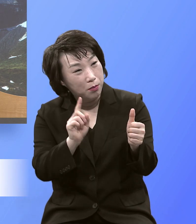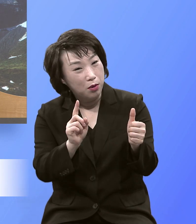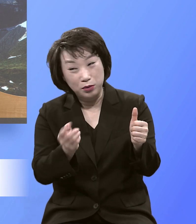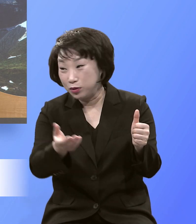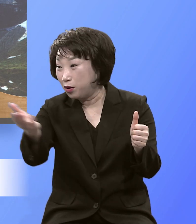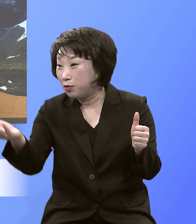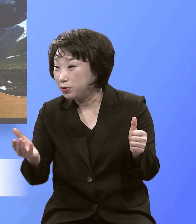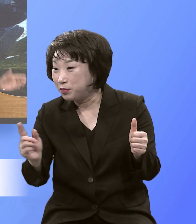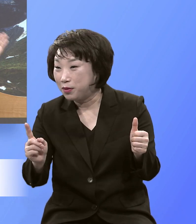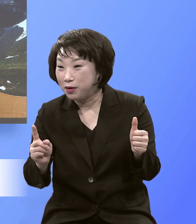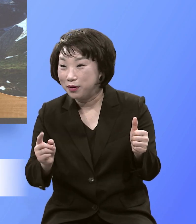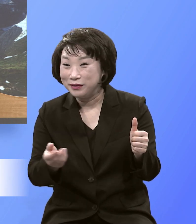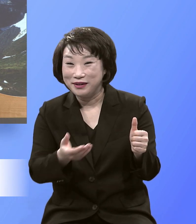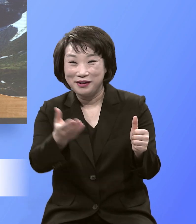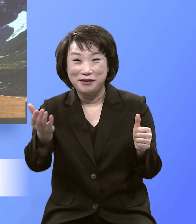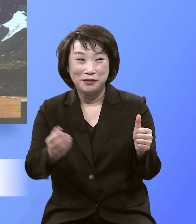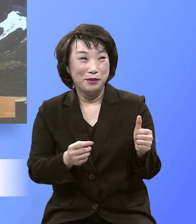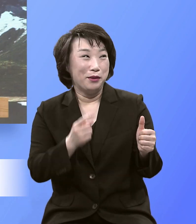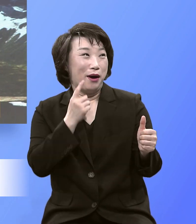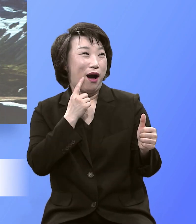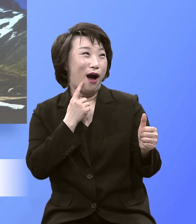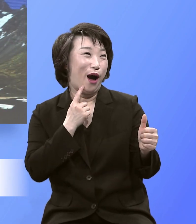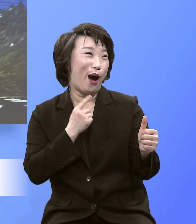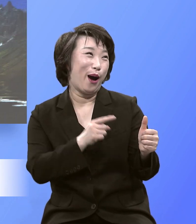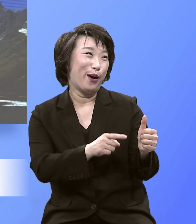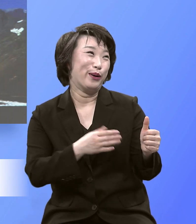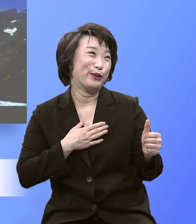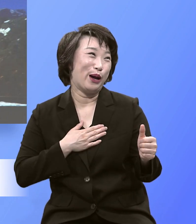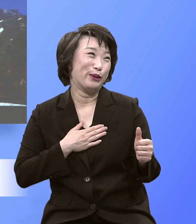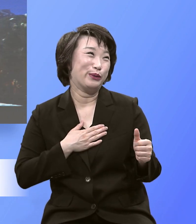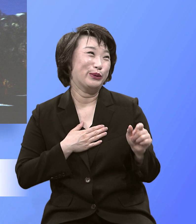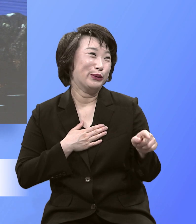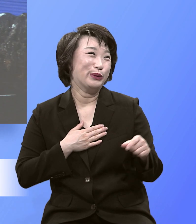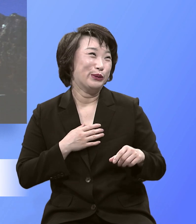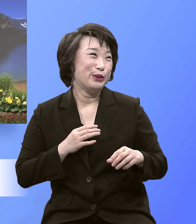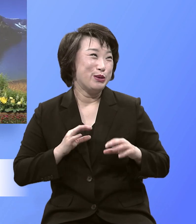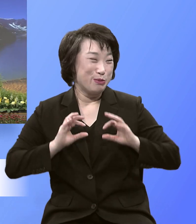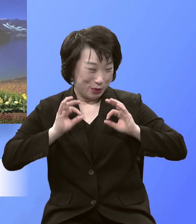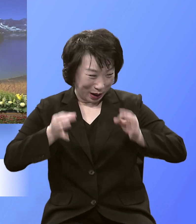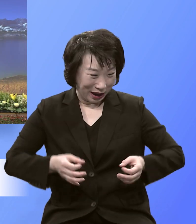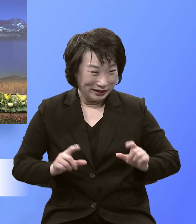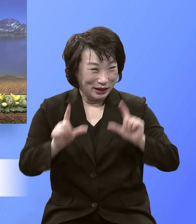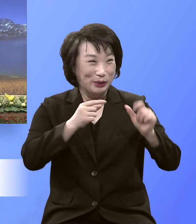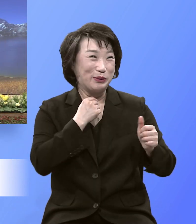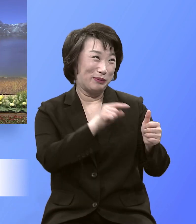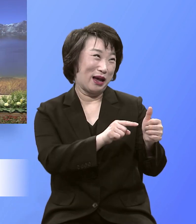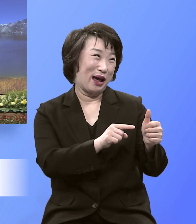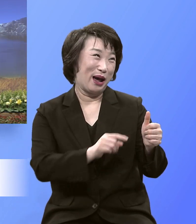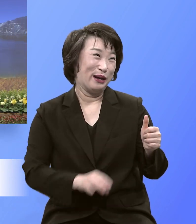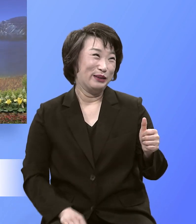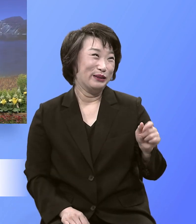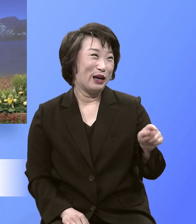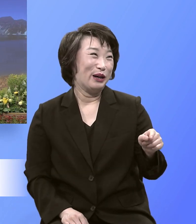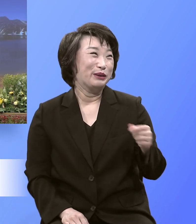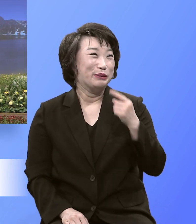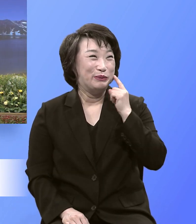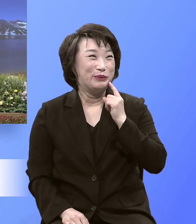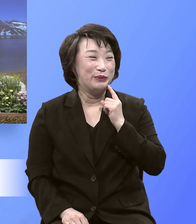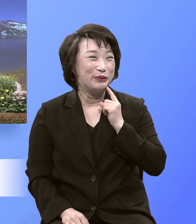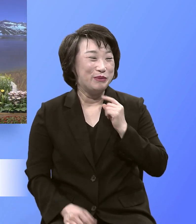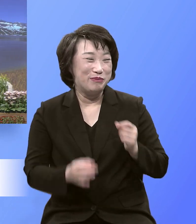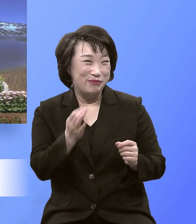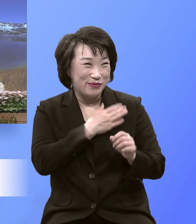여러분들은 얼마나 나도 저렇게 한번 살아봤으면, 저렇게 한번